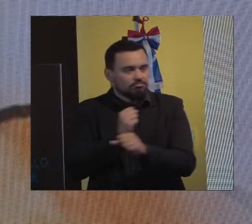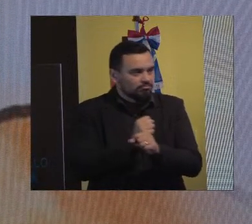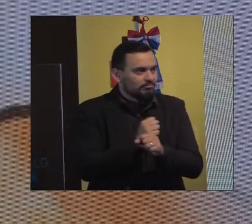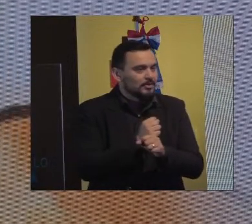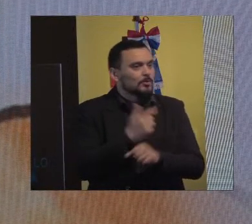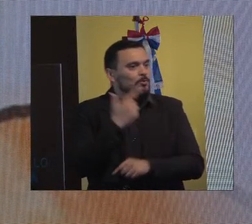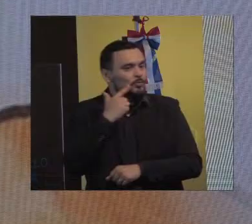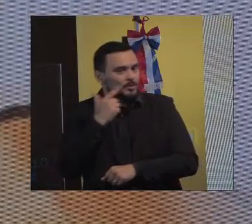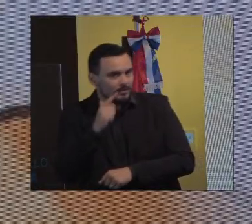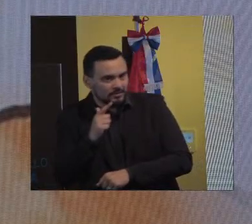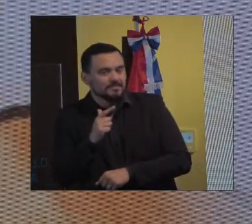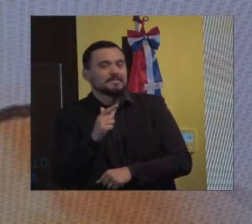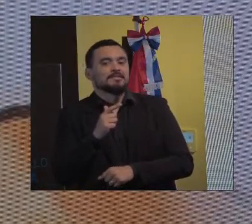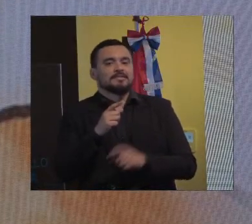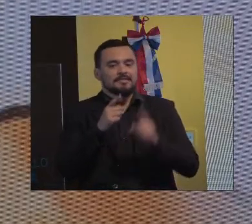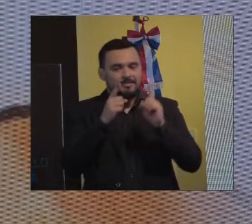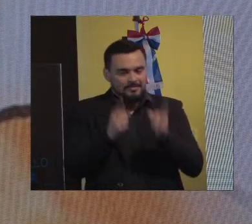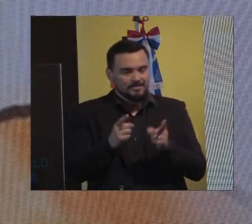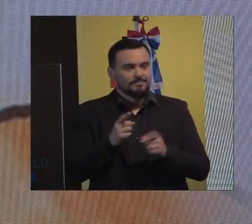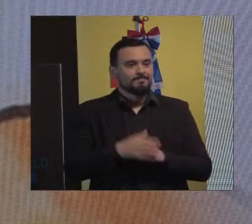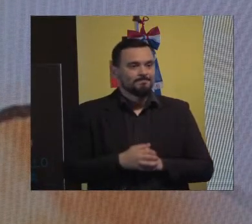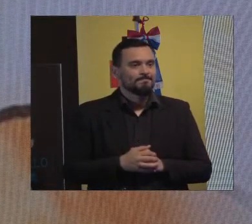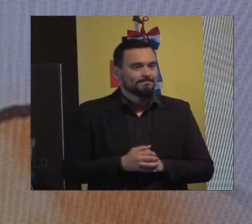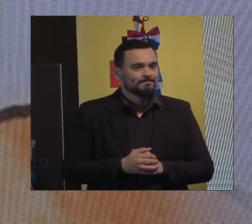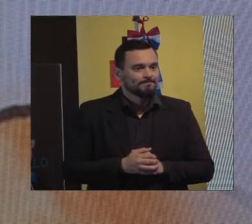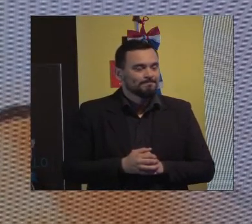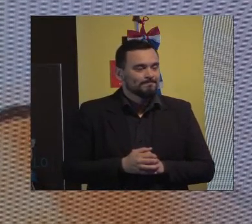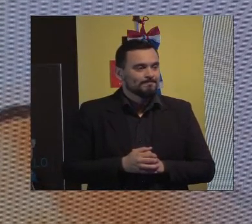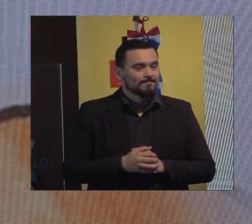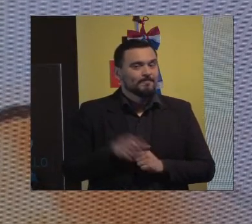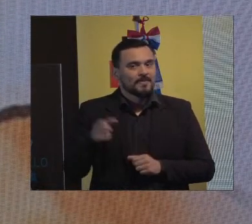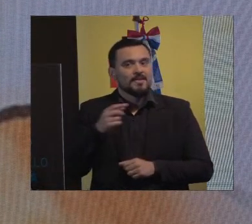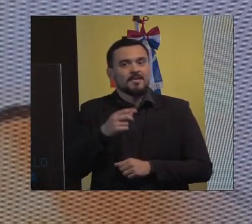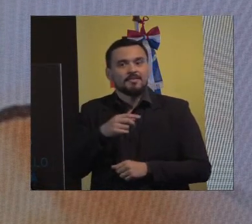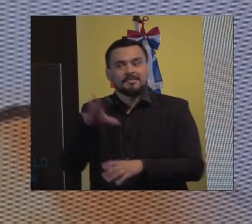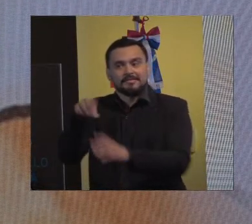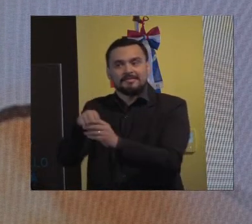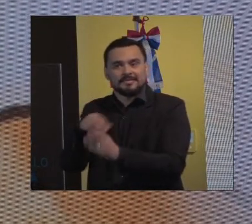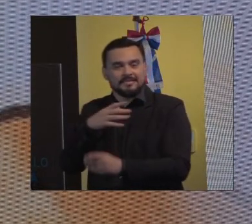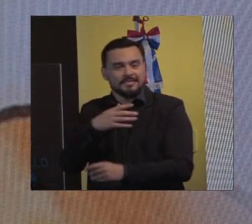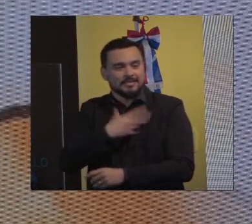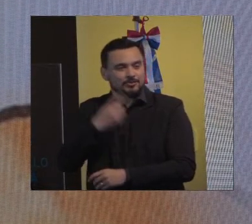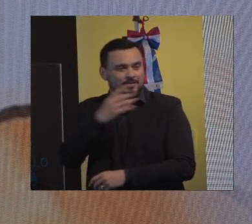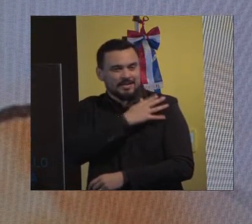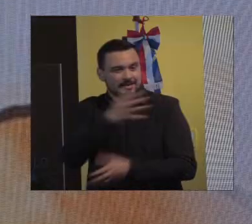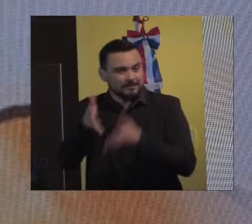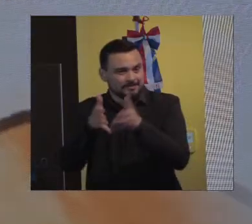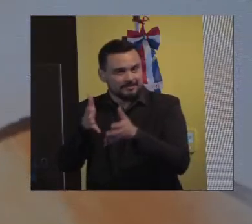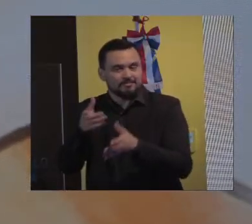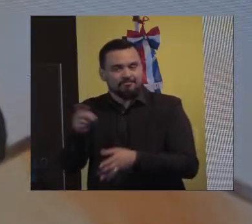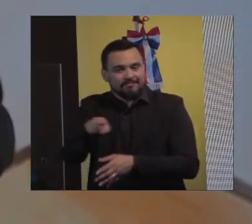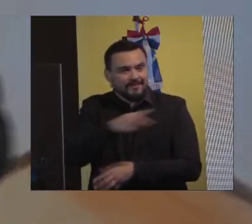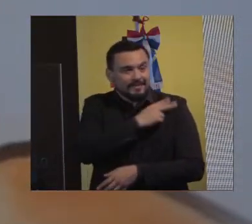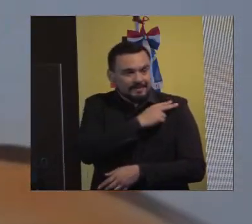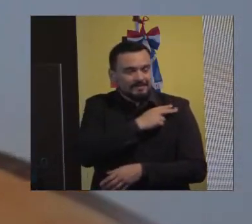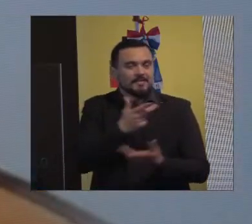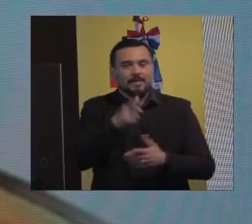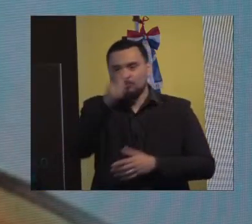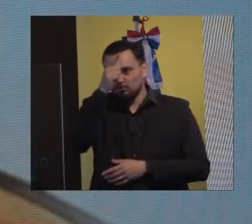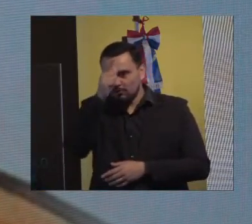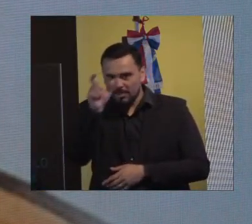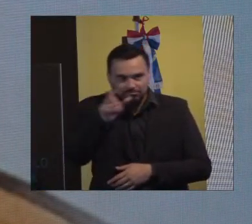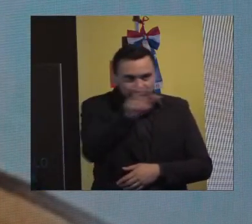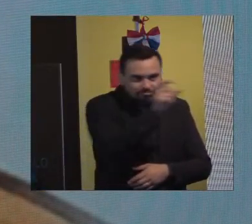Fernández, jefe de la Dirección General de Lenguas de Señas, a todas las